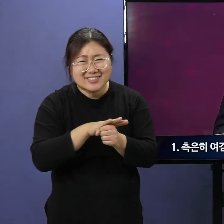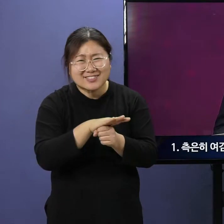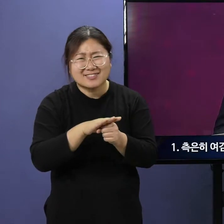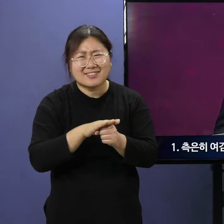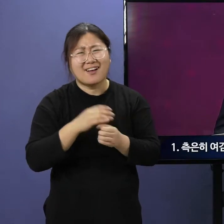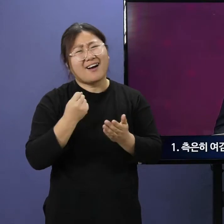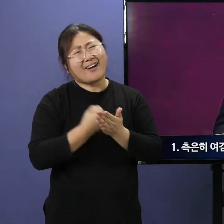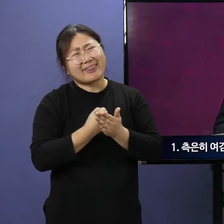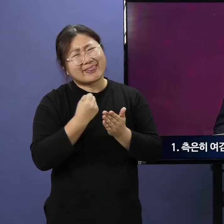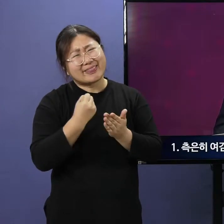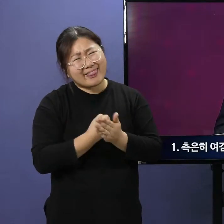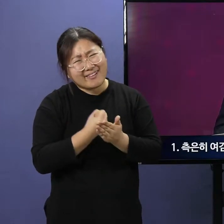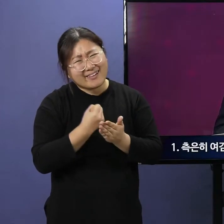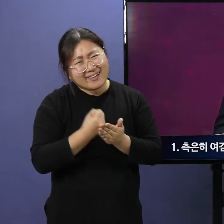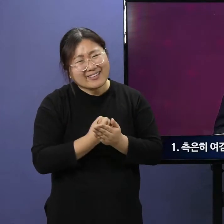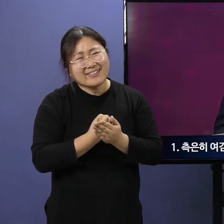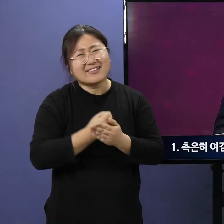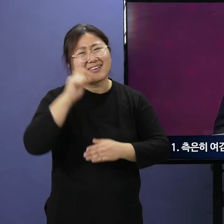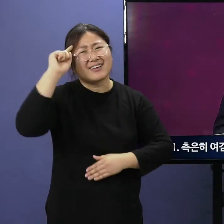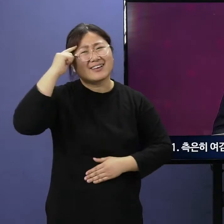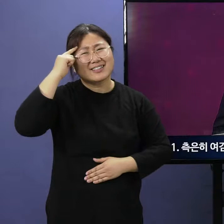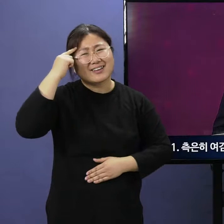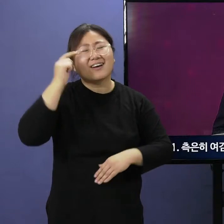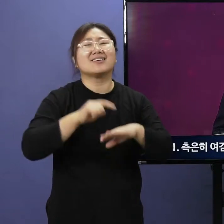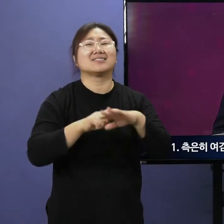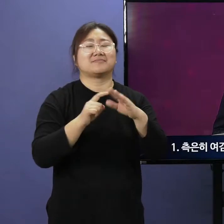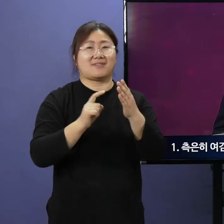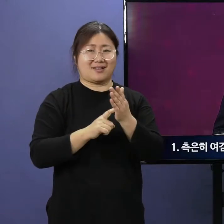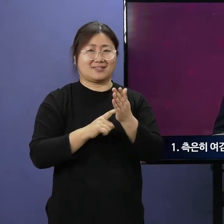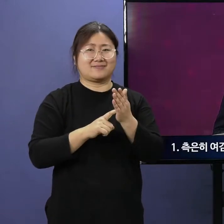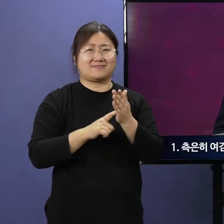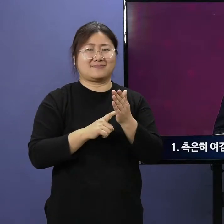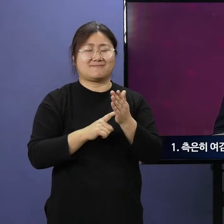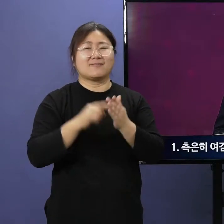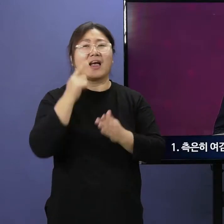안타깝게 여기는 그 마음, 이것이